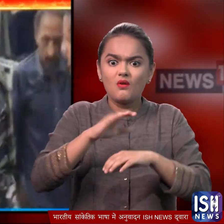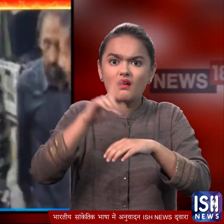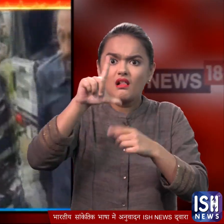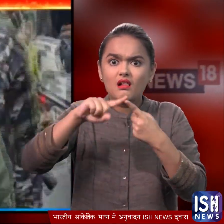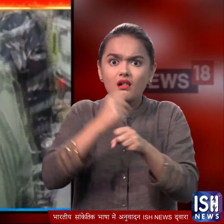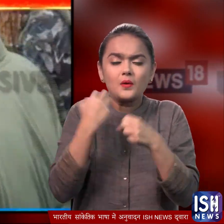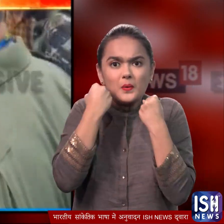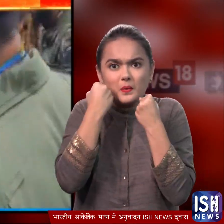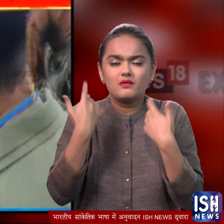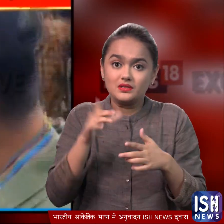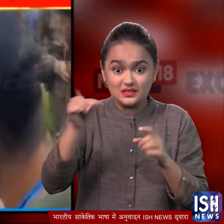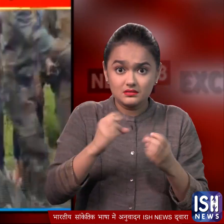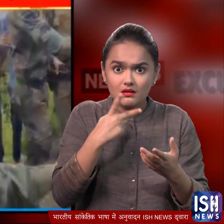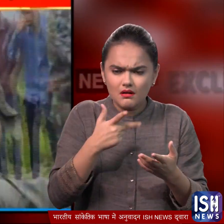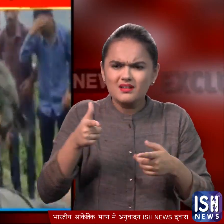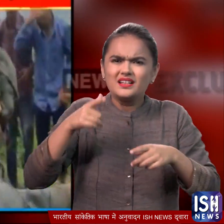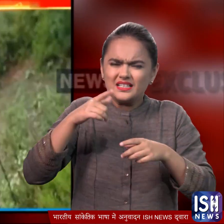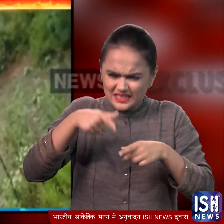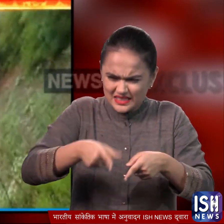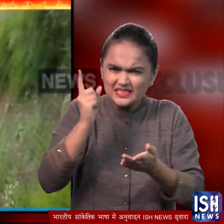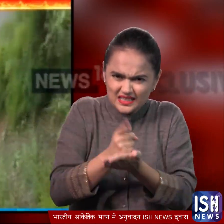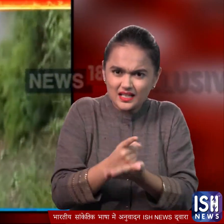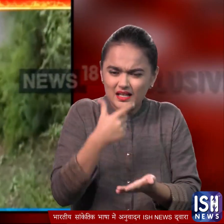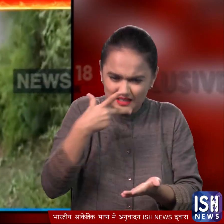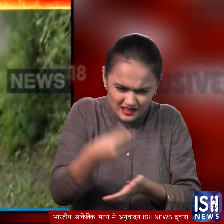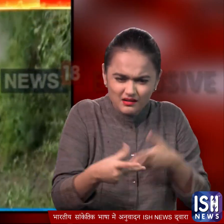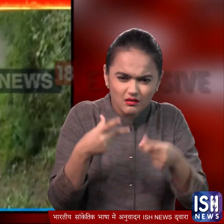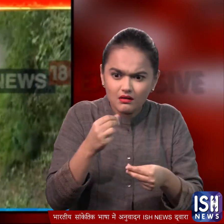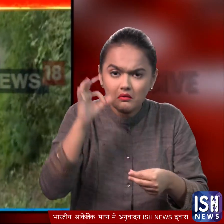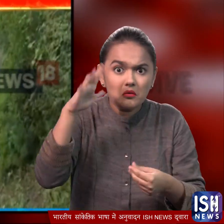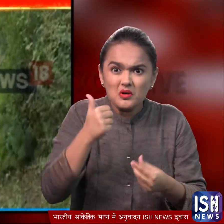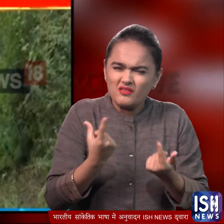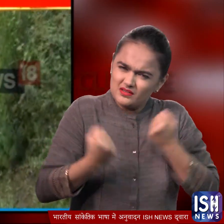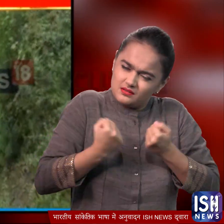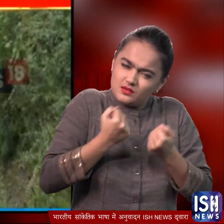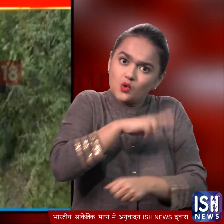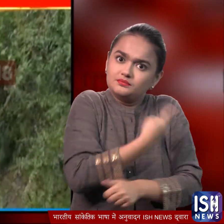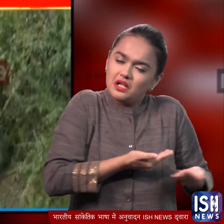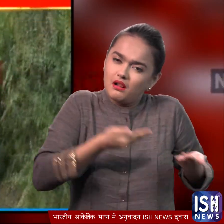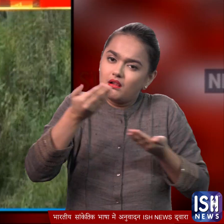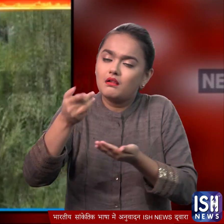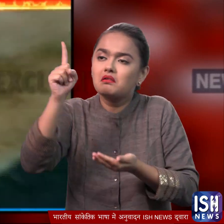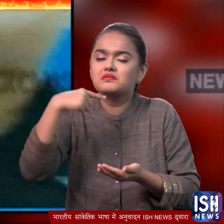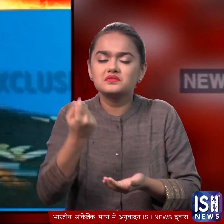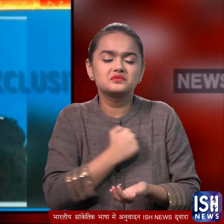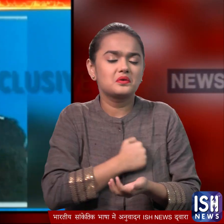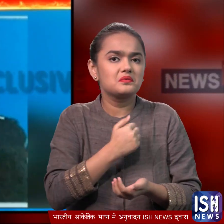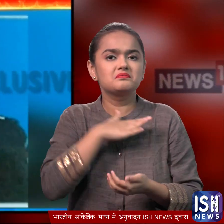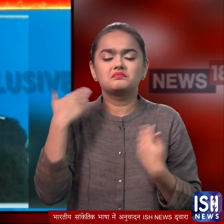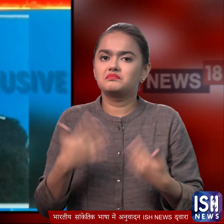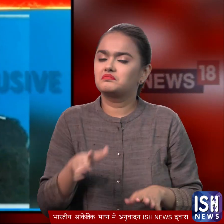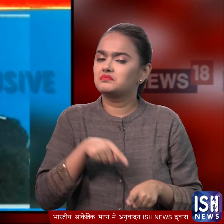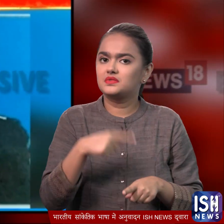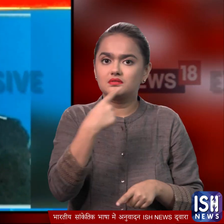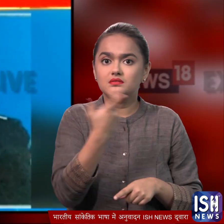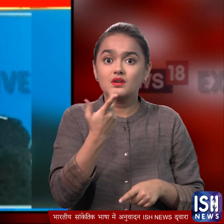यार। मगर शुरुआती इलाज के बाद जब दोनों को होश नहीं आया तो उन्हें फौरन अस्पताल ले जाया गया, लेकिन उन्हें बचाया नहीं जा सका। बताया गया कि सेना